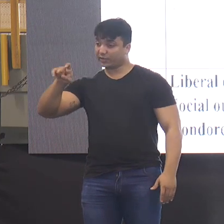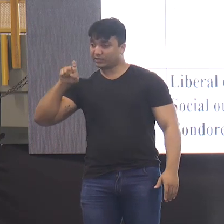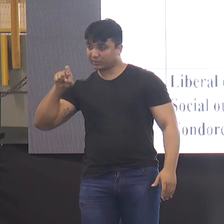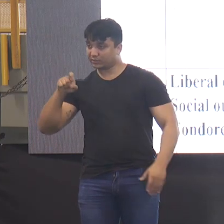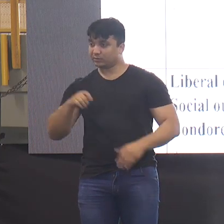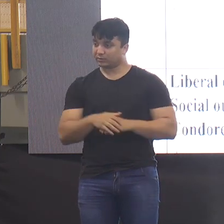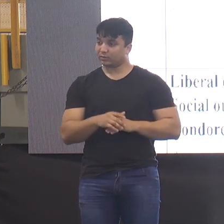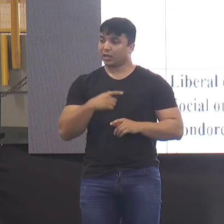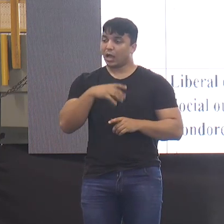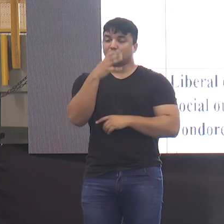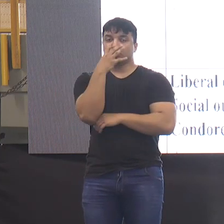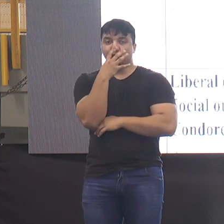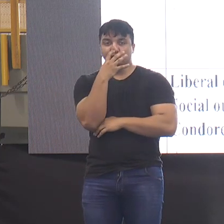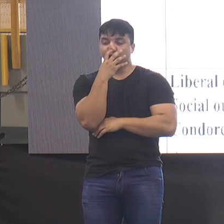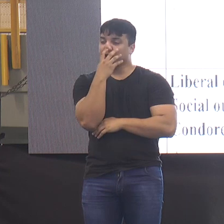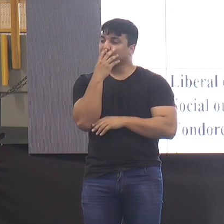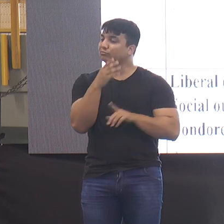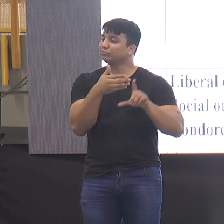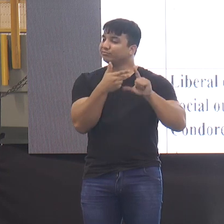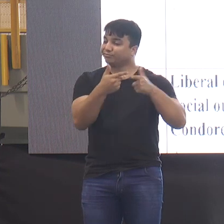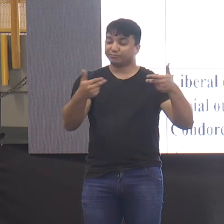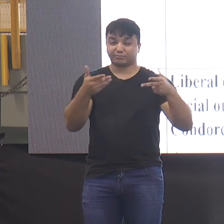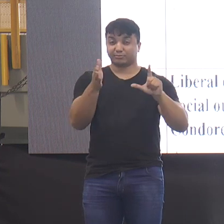maratonando série,